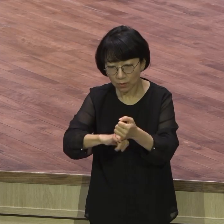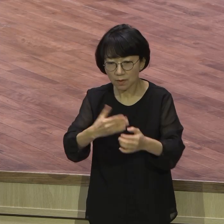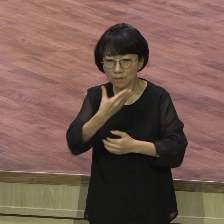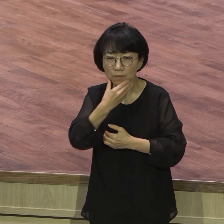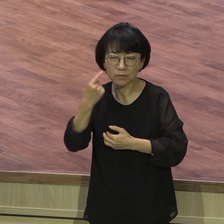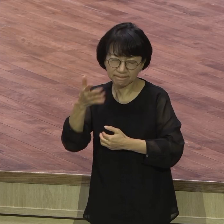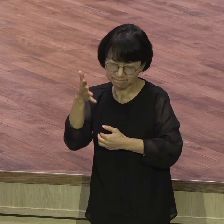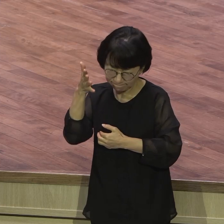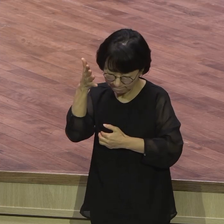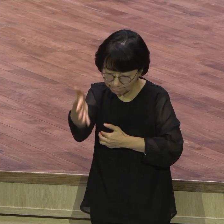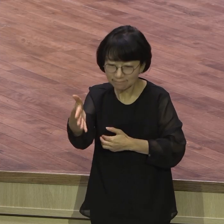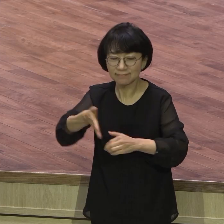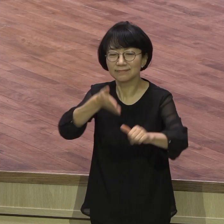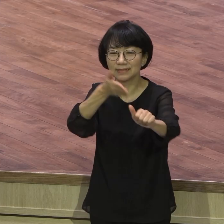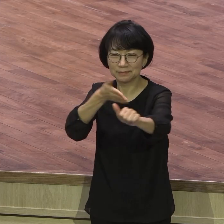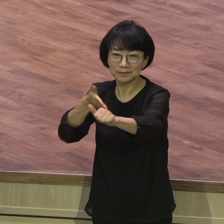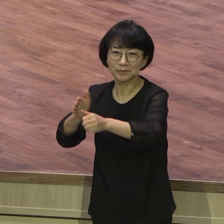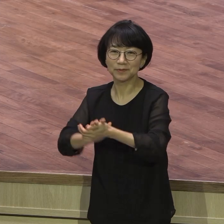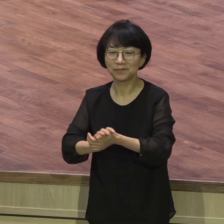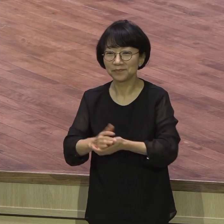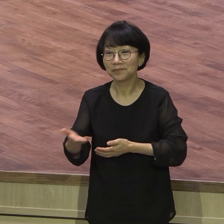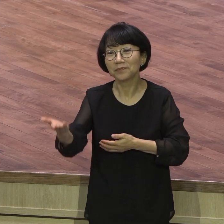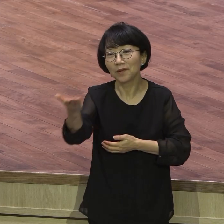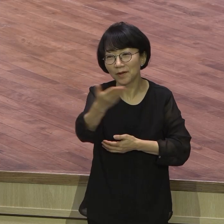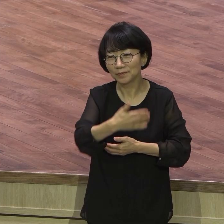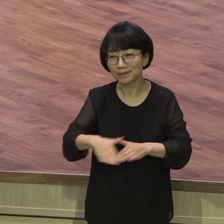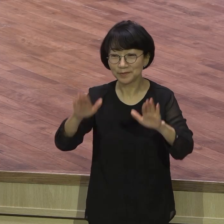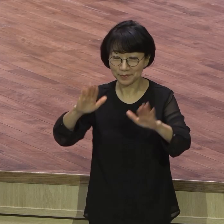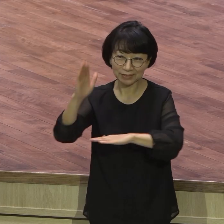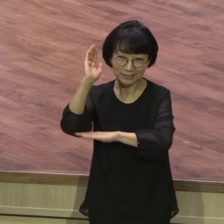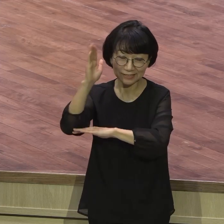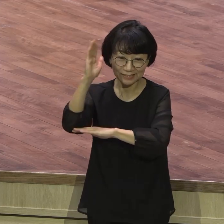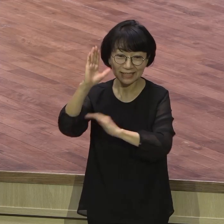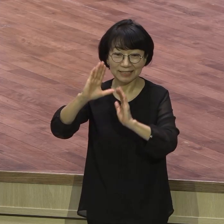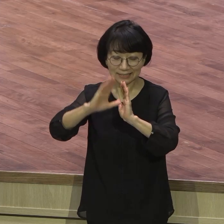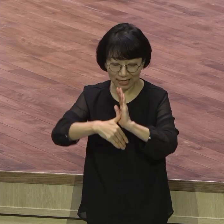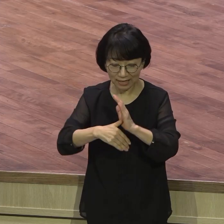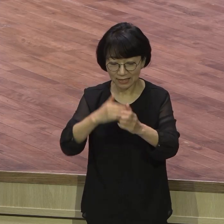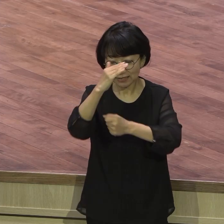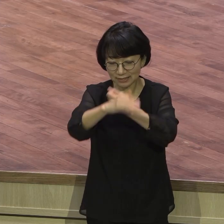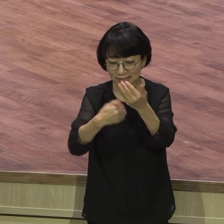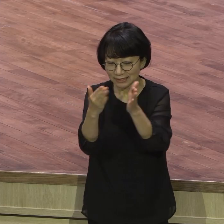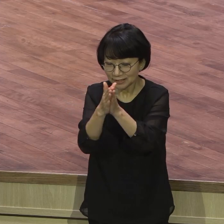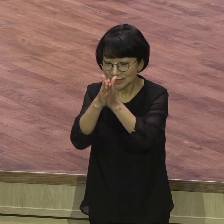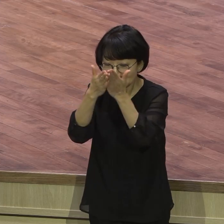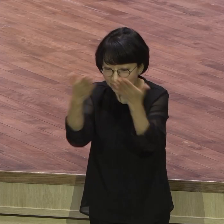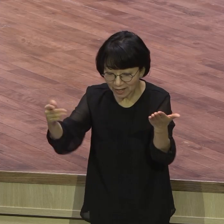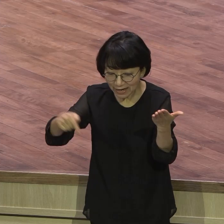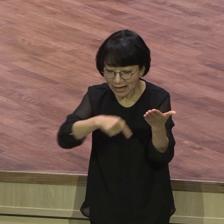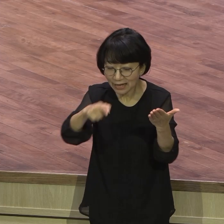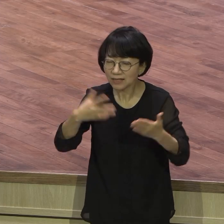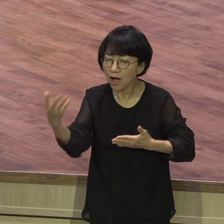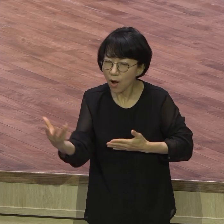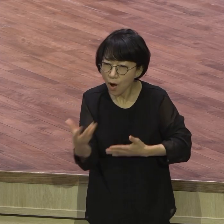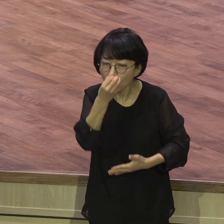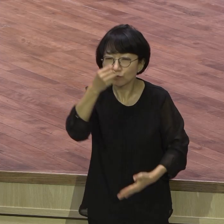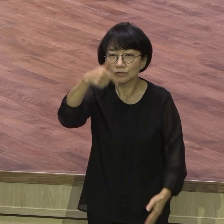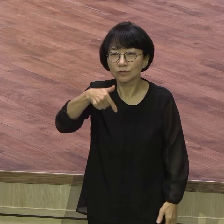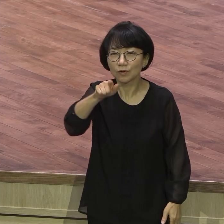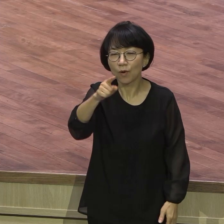복음 앞에 서요. 복음 앞에 여운계 모든 성경 오늘 본문 통해서 성경이 말하는 거룩한 삶이 무엇인지